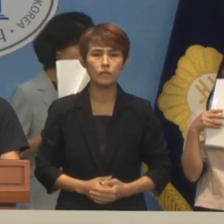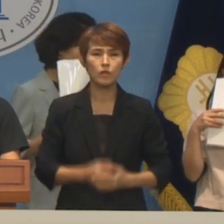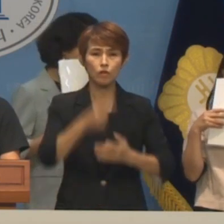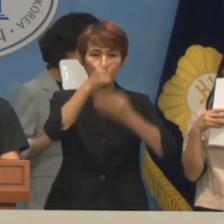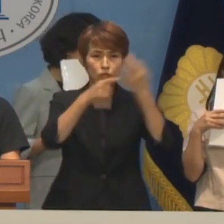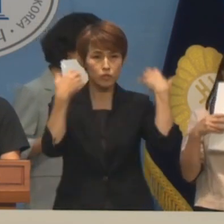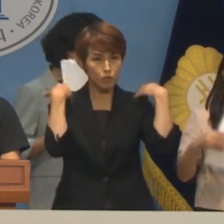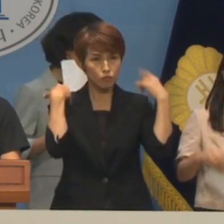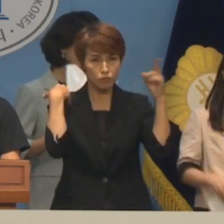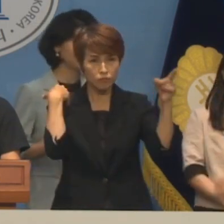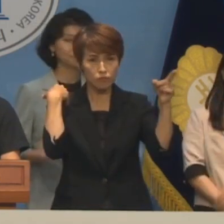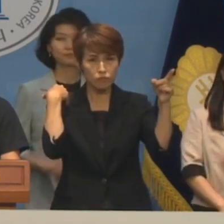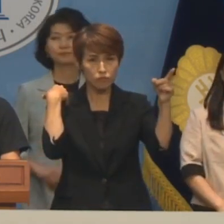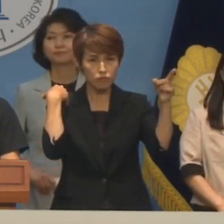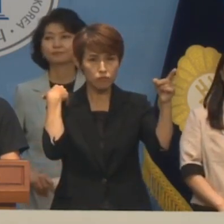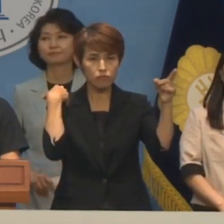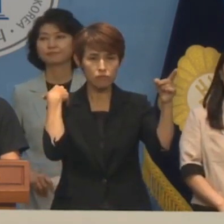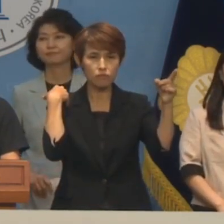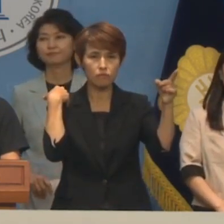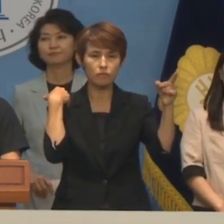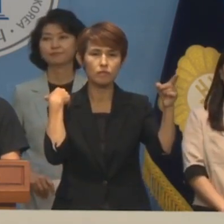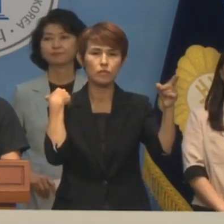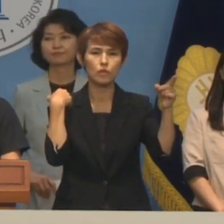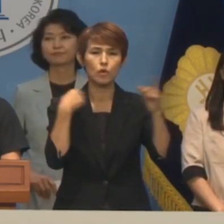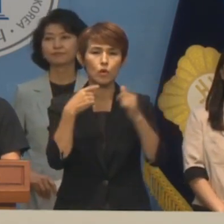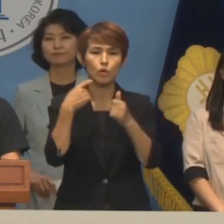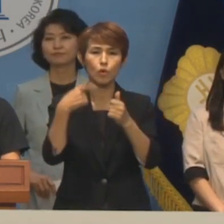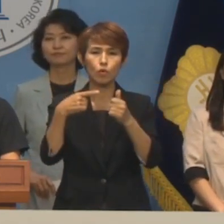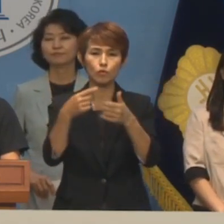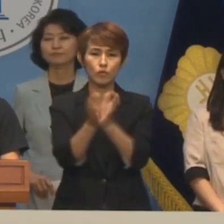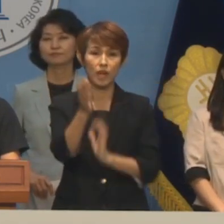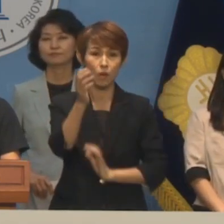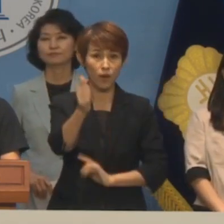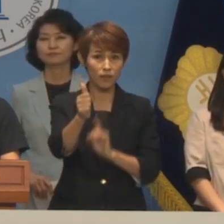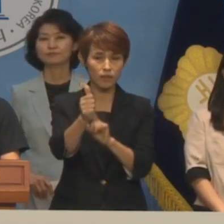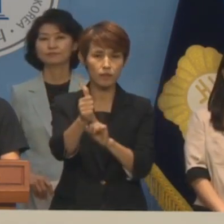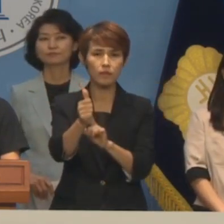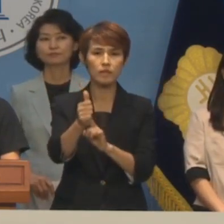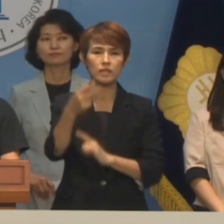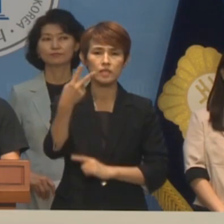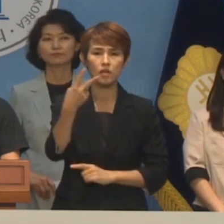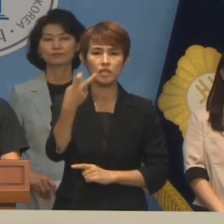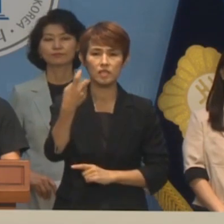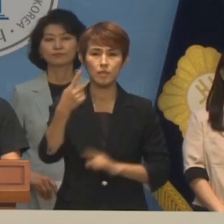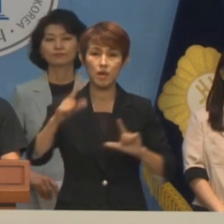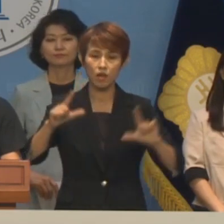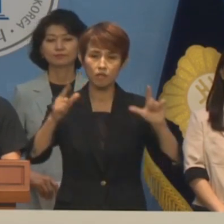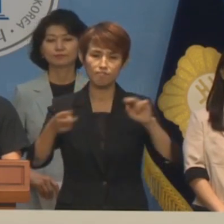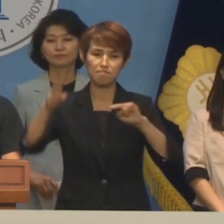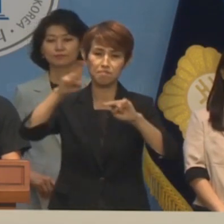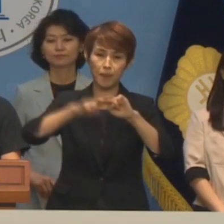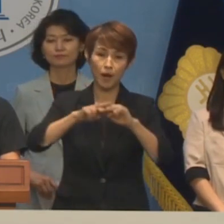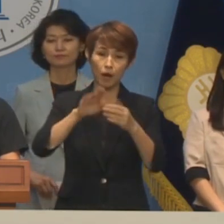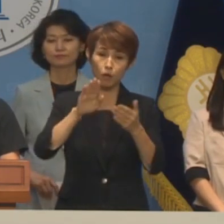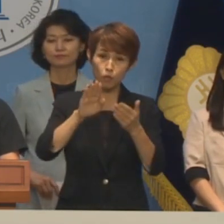윤석열 정부의 이주호 교육부 장관은 2022년 말 취임